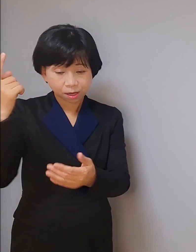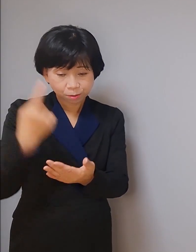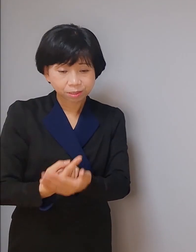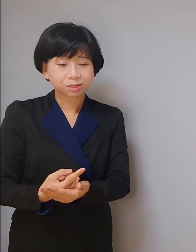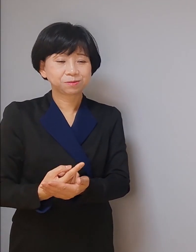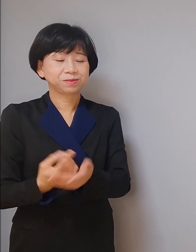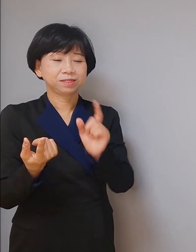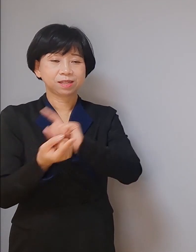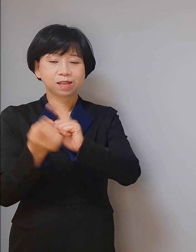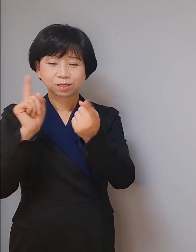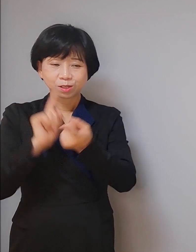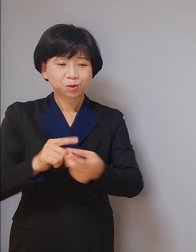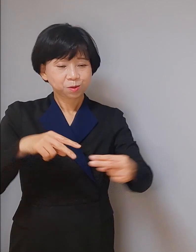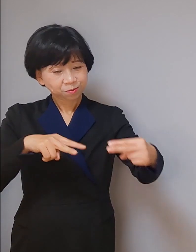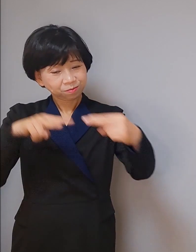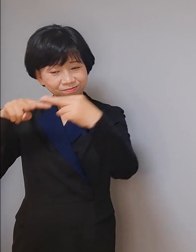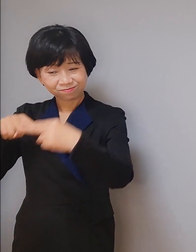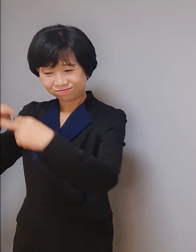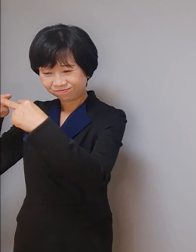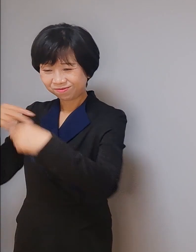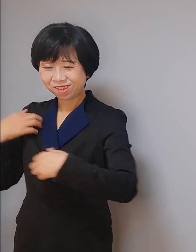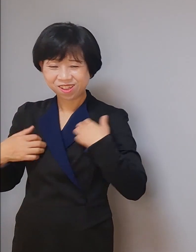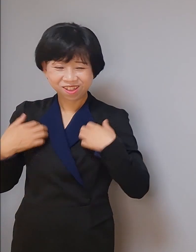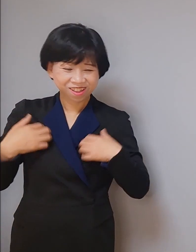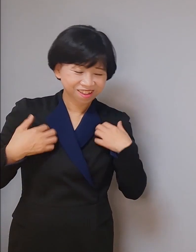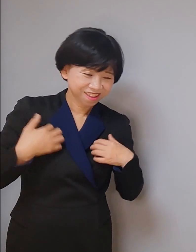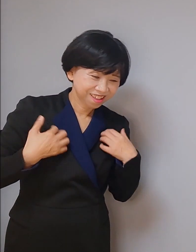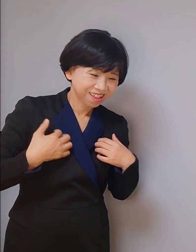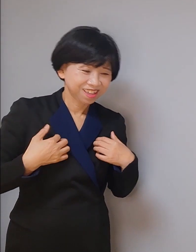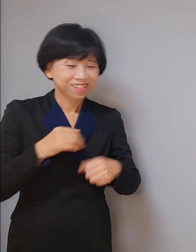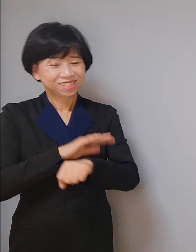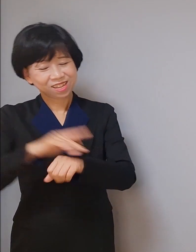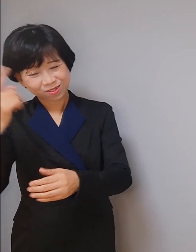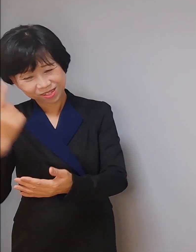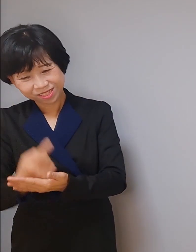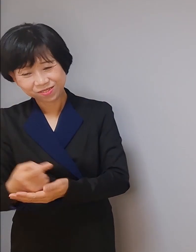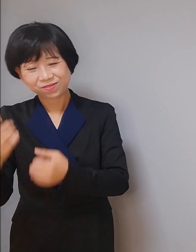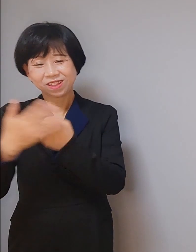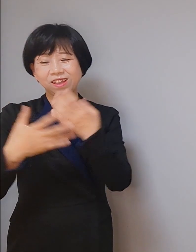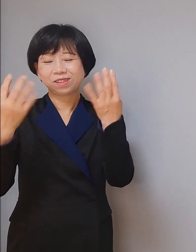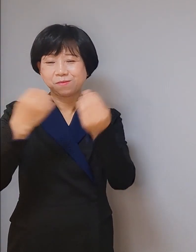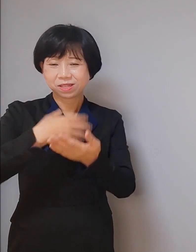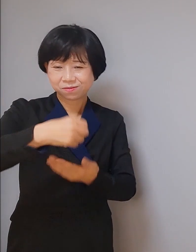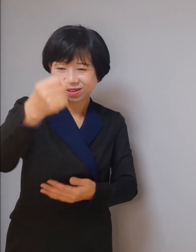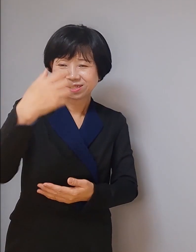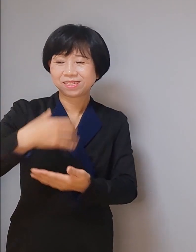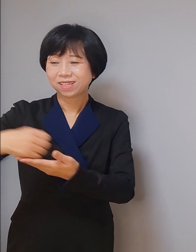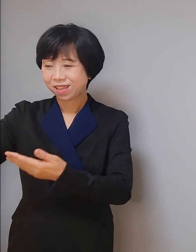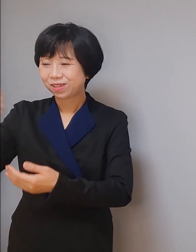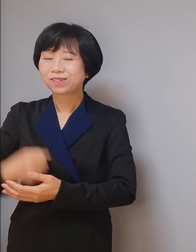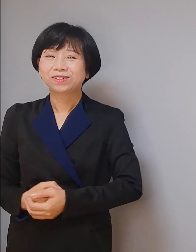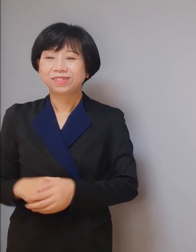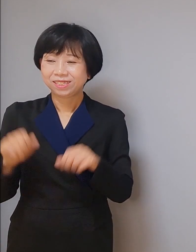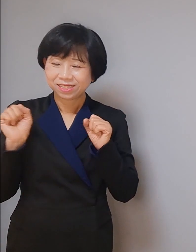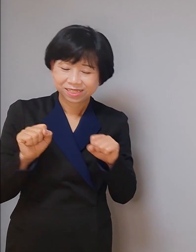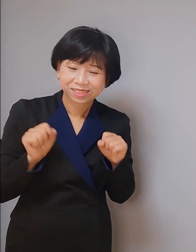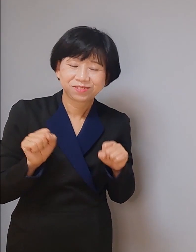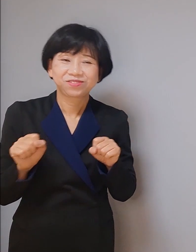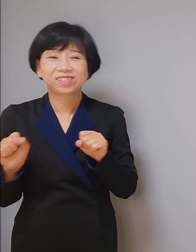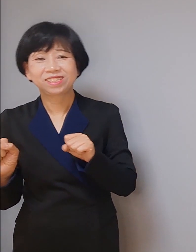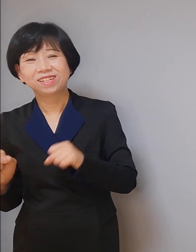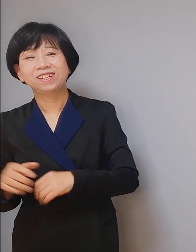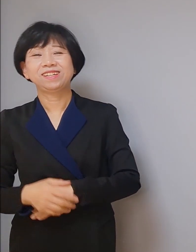분들 앞뒤 분들 보시고 우리 반갑게 우리 인사하겠습니다. 잘 오셨습니다. 은혜 많이 받으세요.